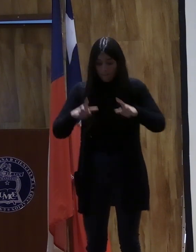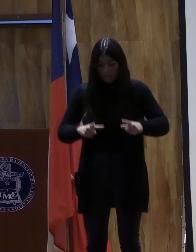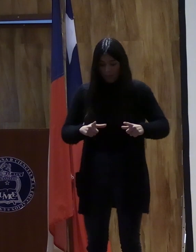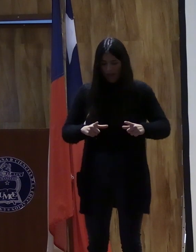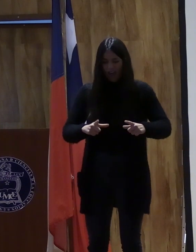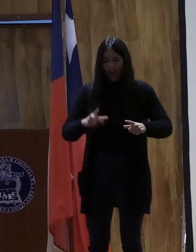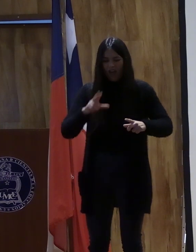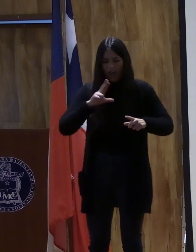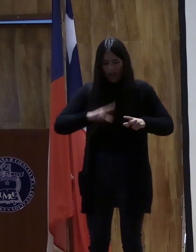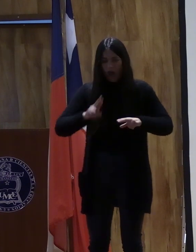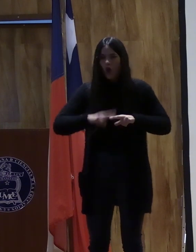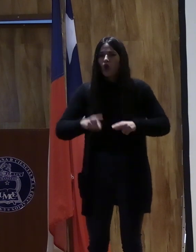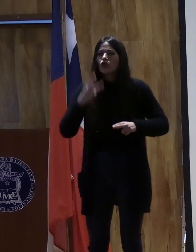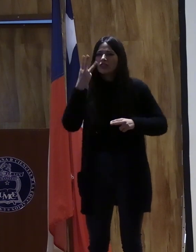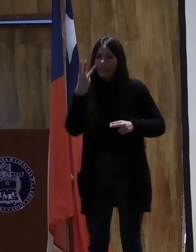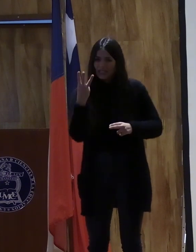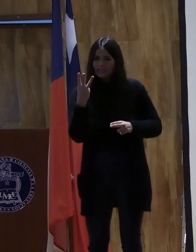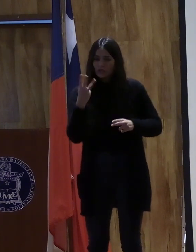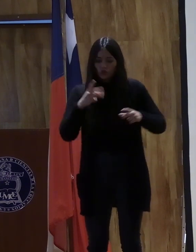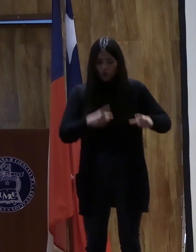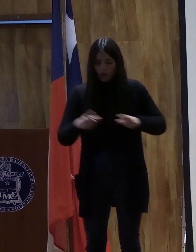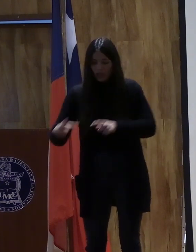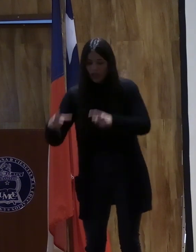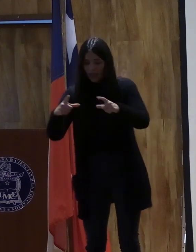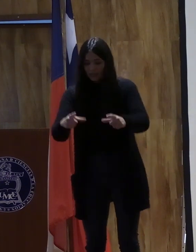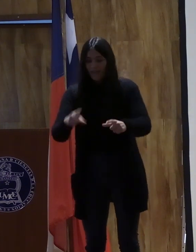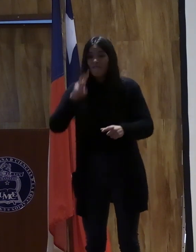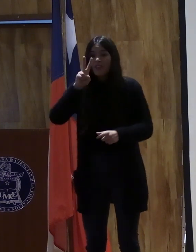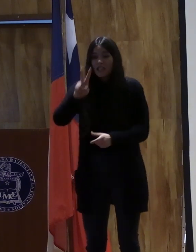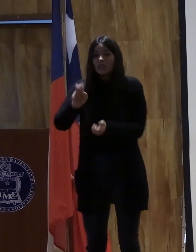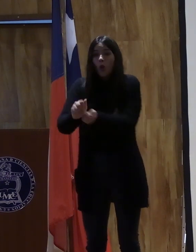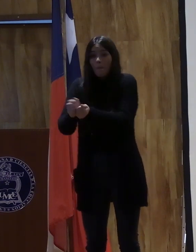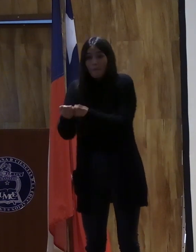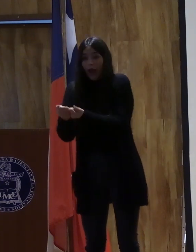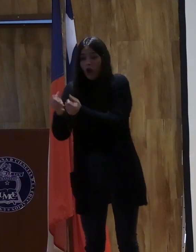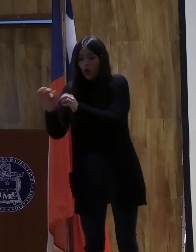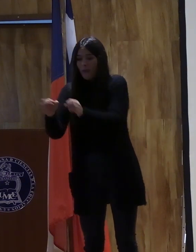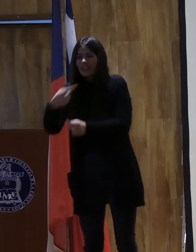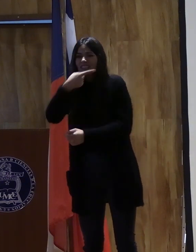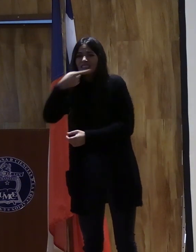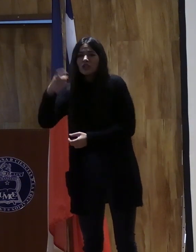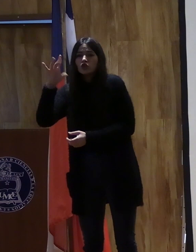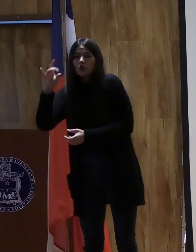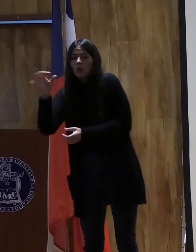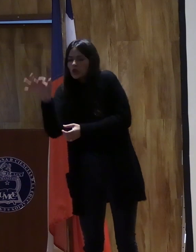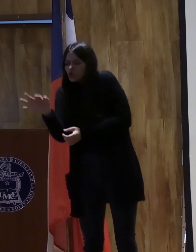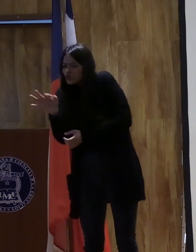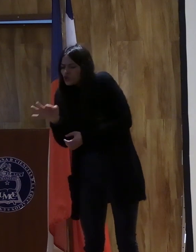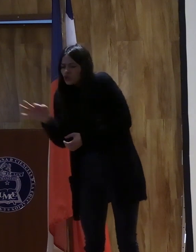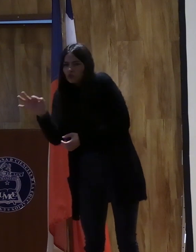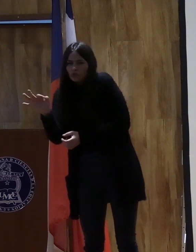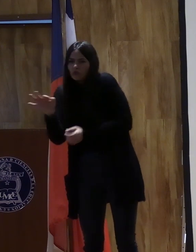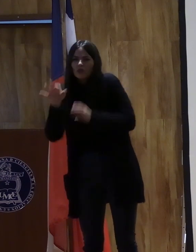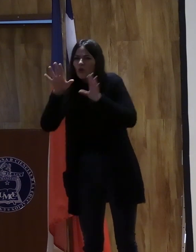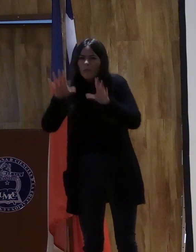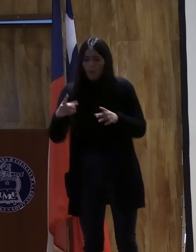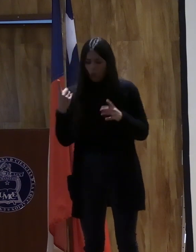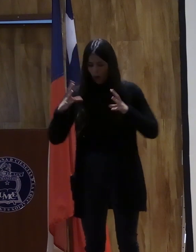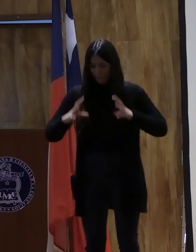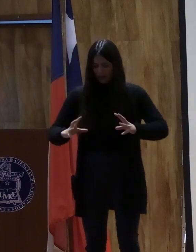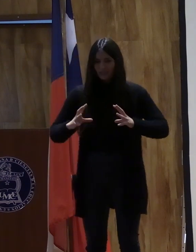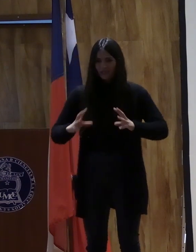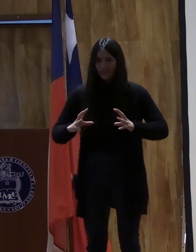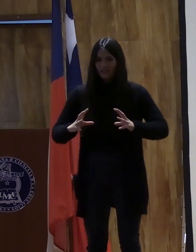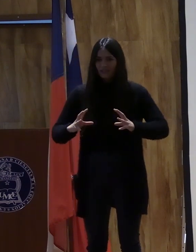hace 3 tortillas, 25 panes normales y 150 panes chiquititos. Bueno,